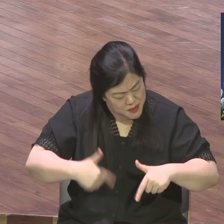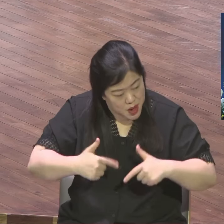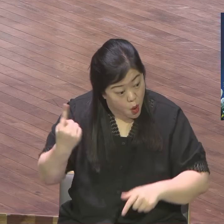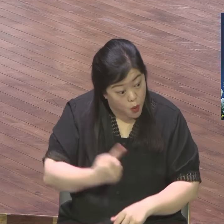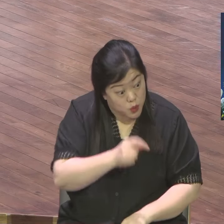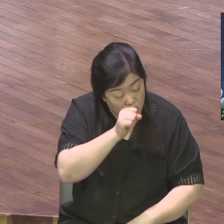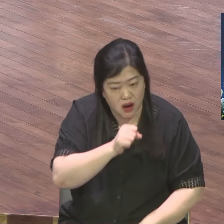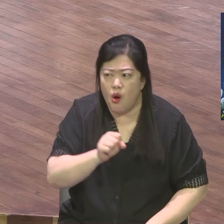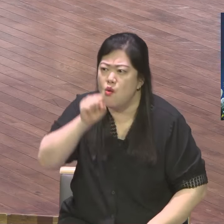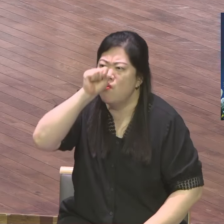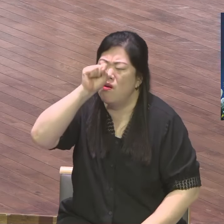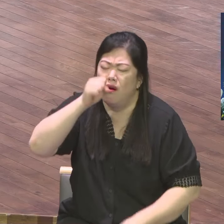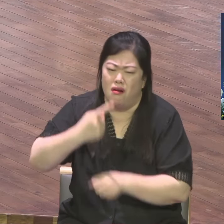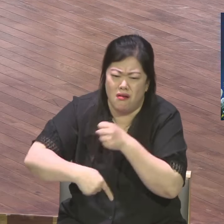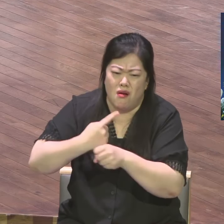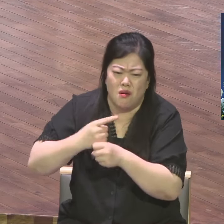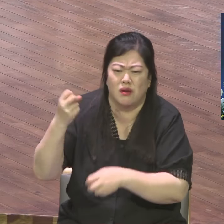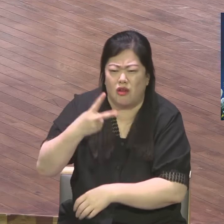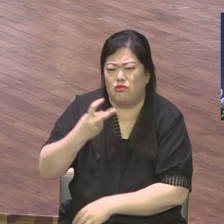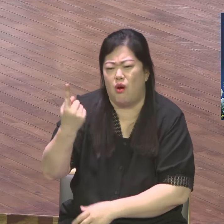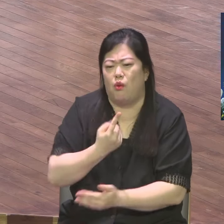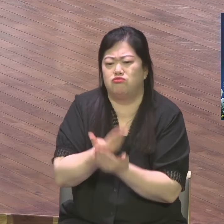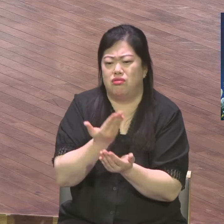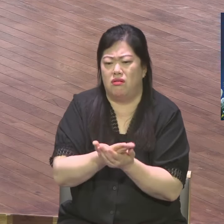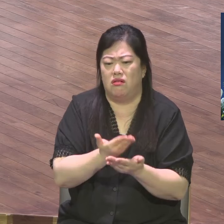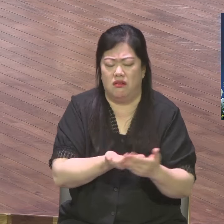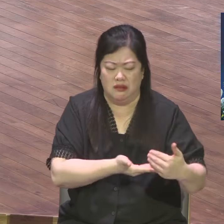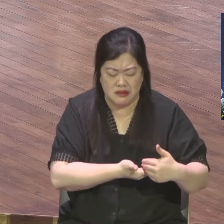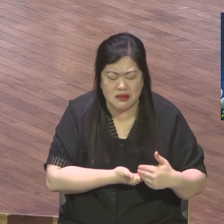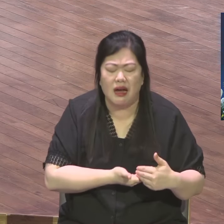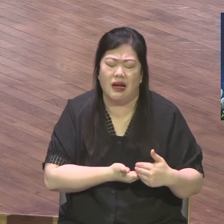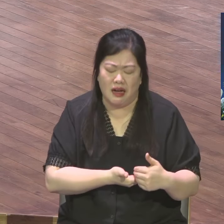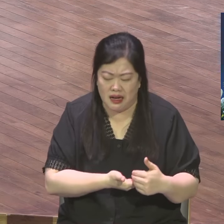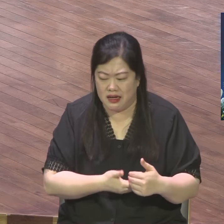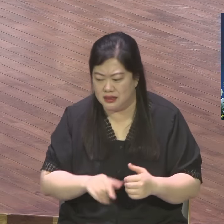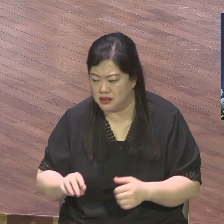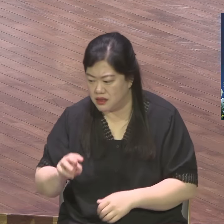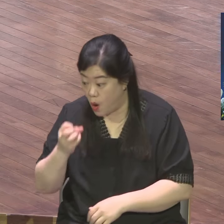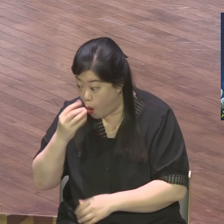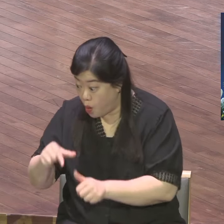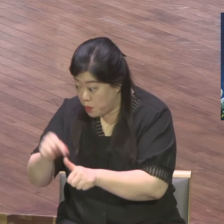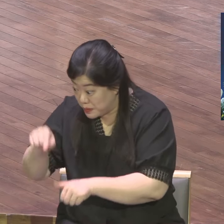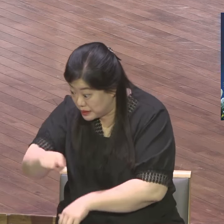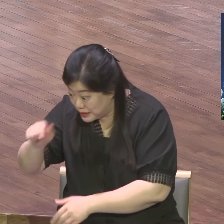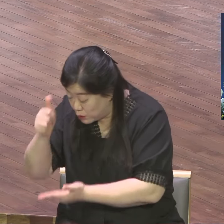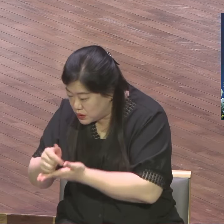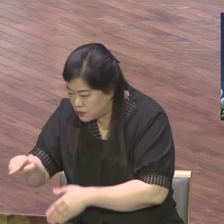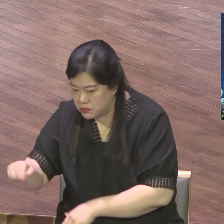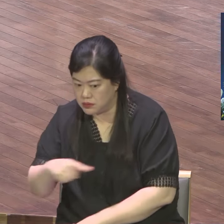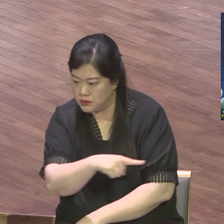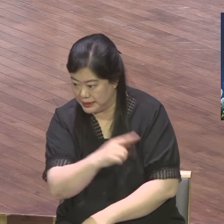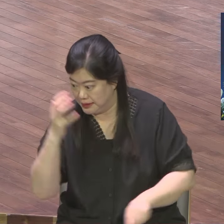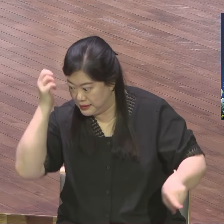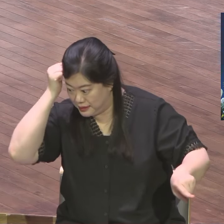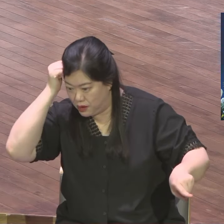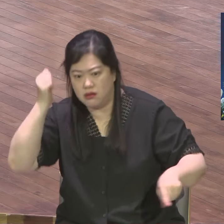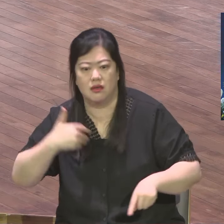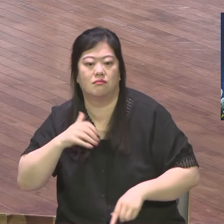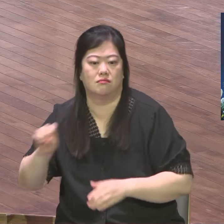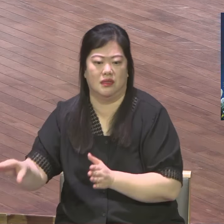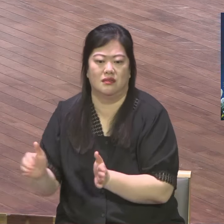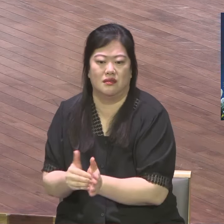연말 때 우리 교회 운영위원회에서 그걸 잘 하세요. 그래가지고 연말 되면 연말에